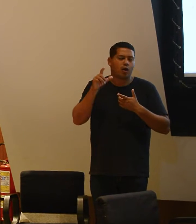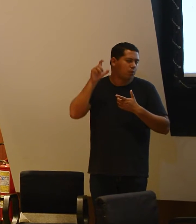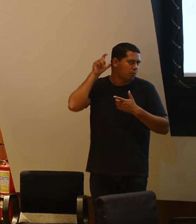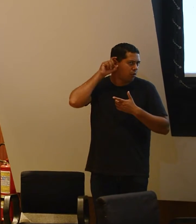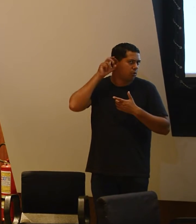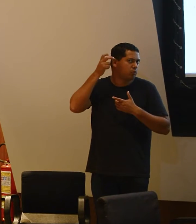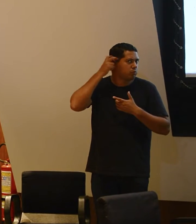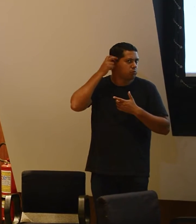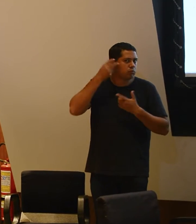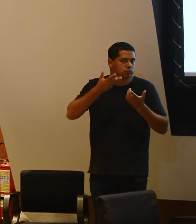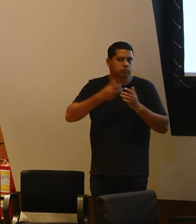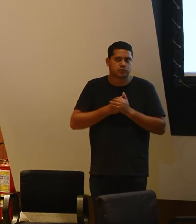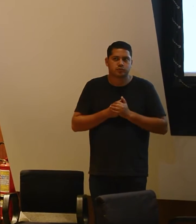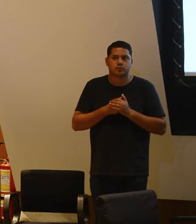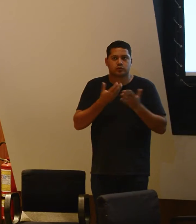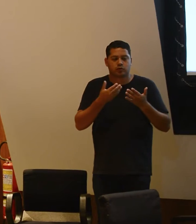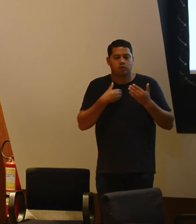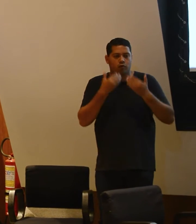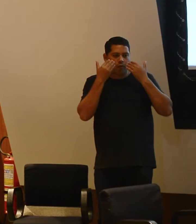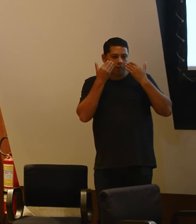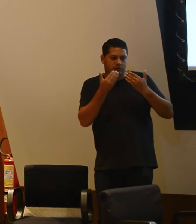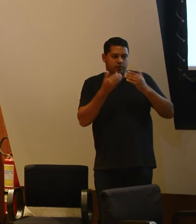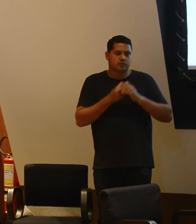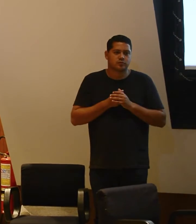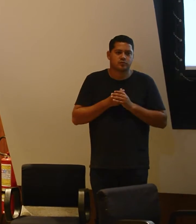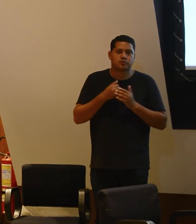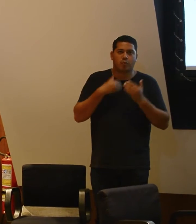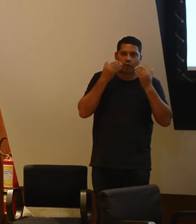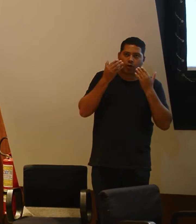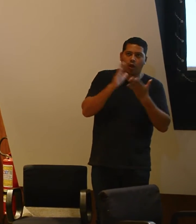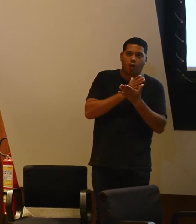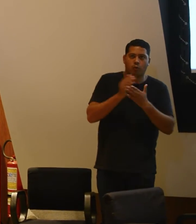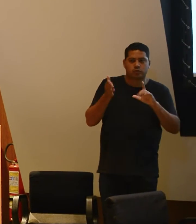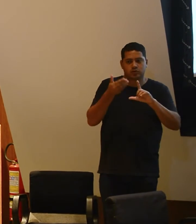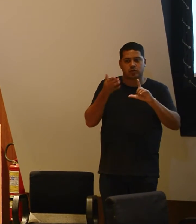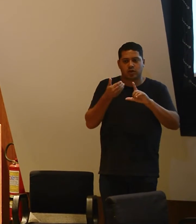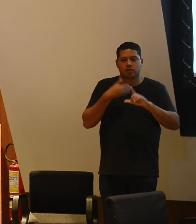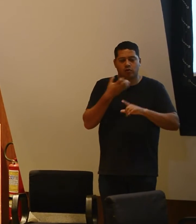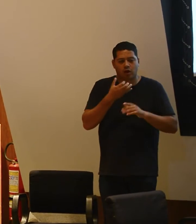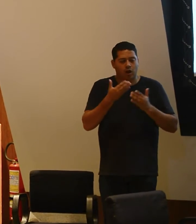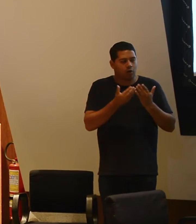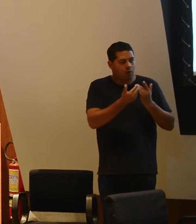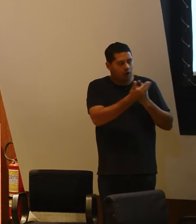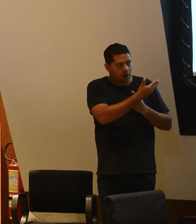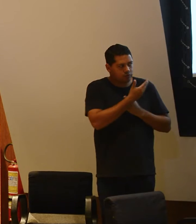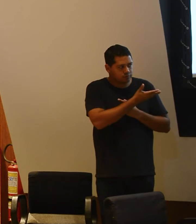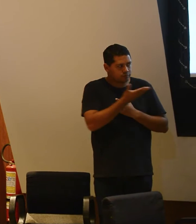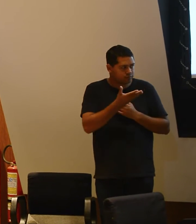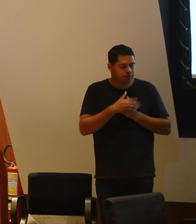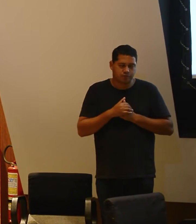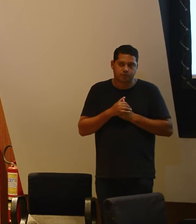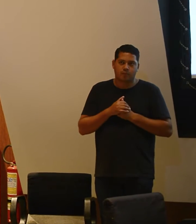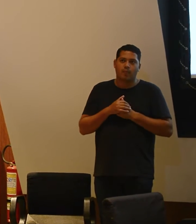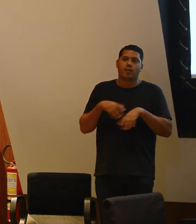auditivas implantáveis. Então eu vou apresentar um caso, eu vou apresentar alguns slides e eu vou contar com a ajuda de vocês. Aliás,